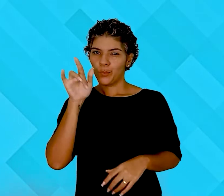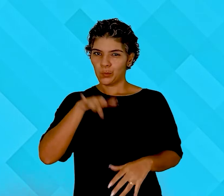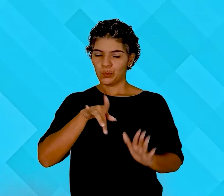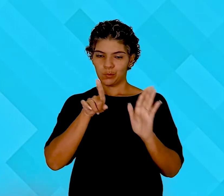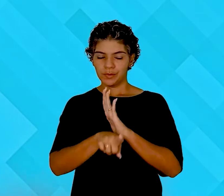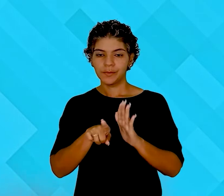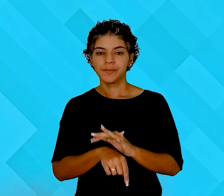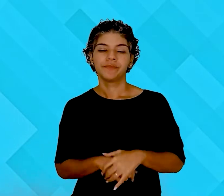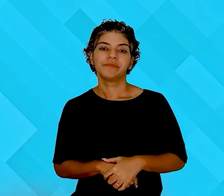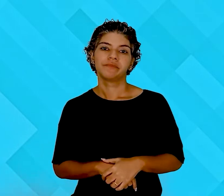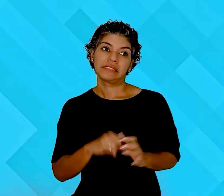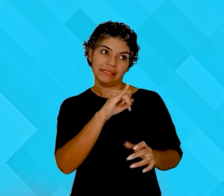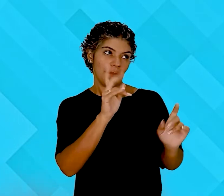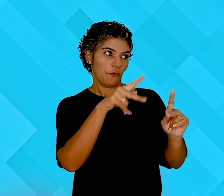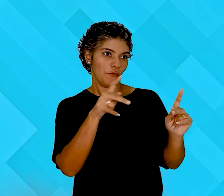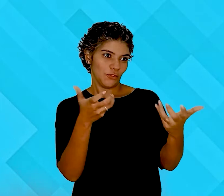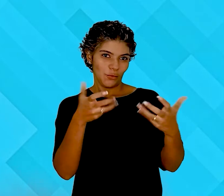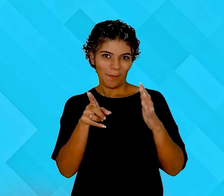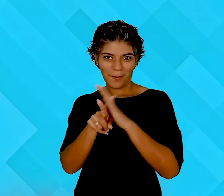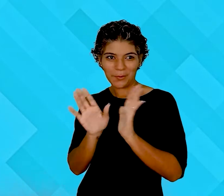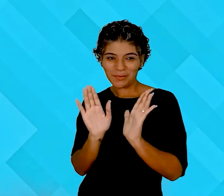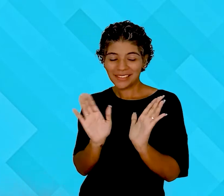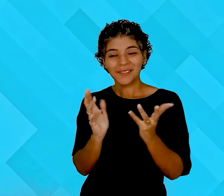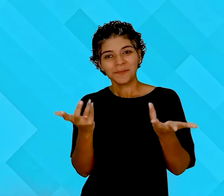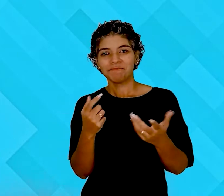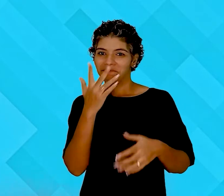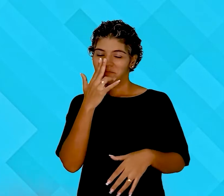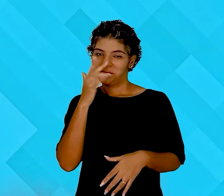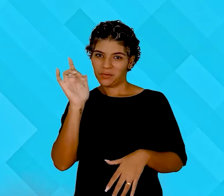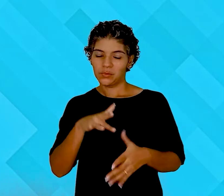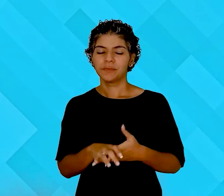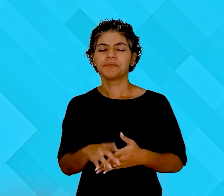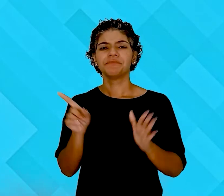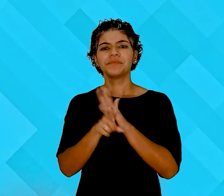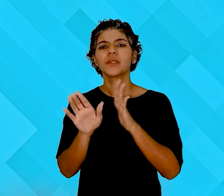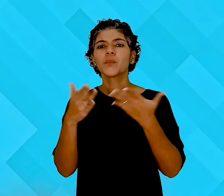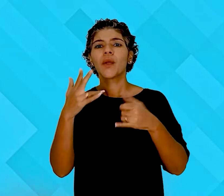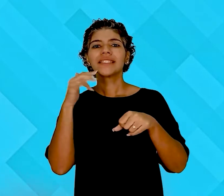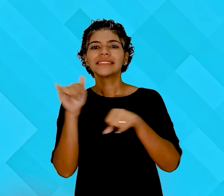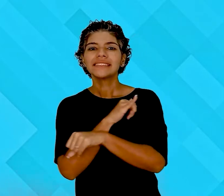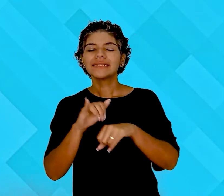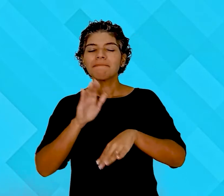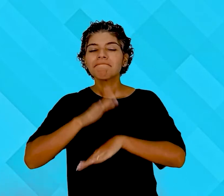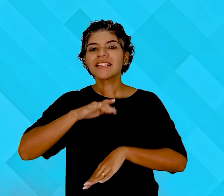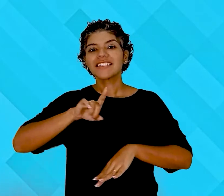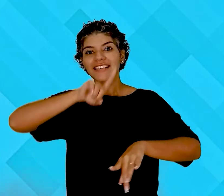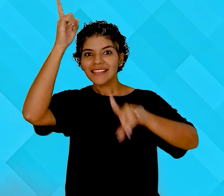criar? Olha, não sei se criativa, mas foi muito desafiador. Na época do Rock in Rio, é um projeto que, né, é